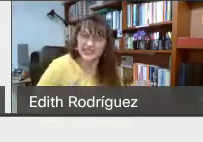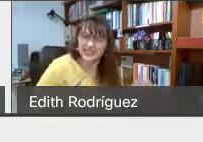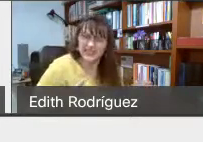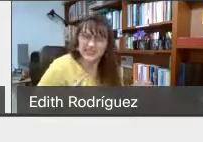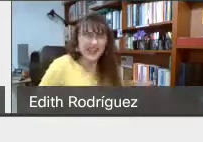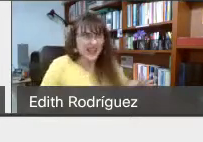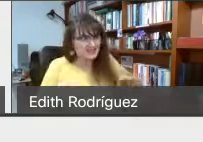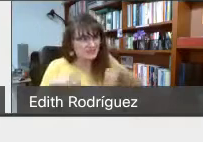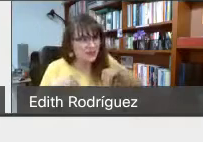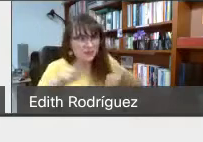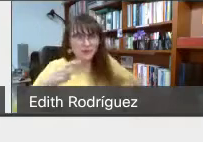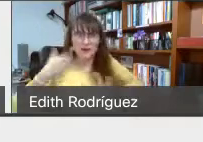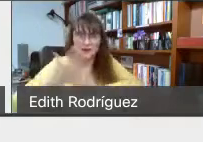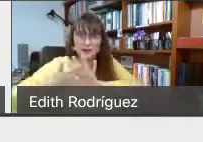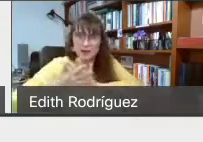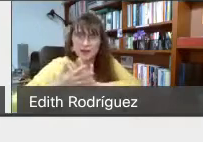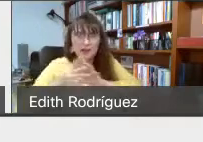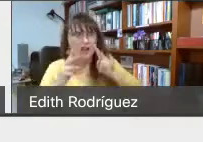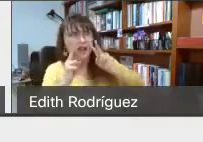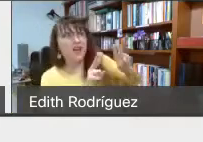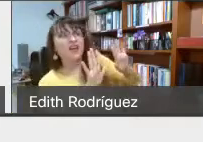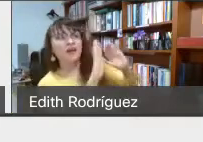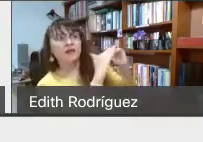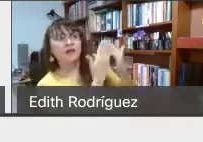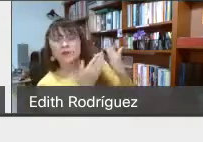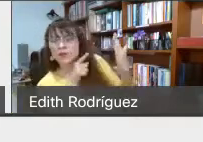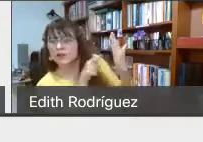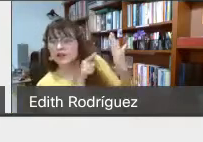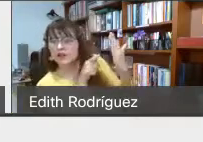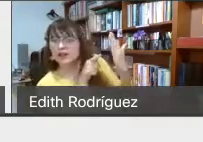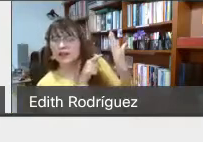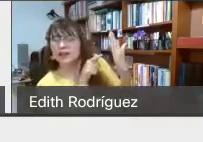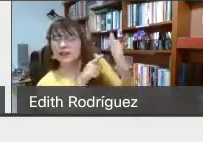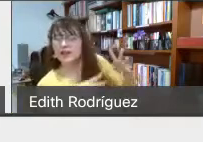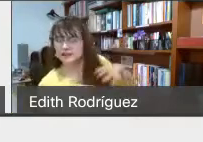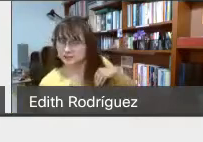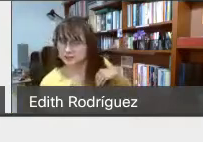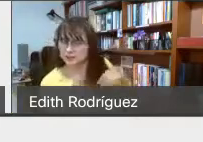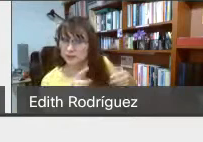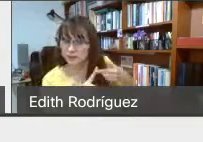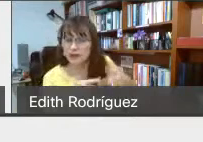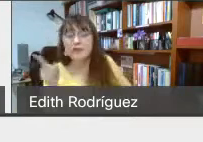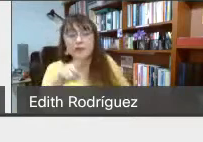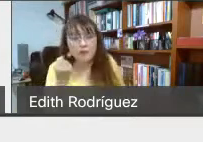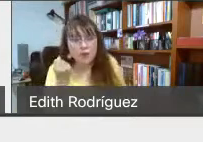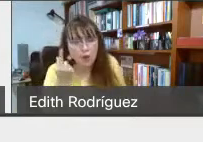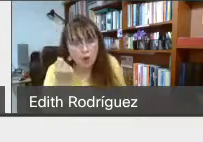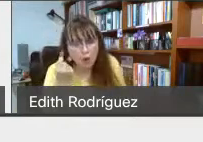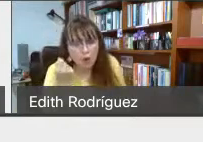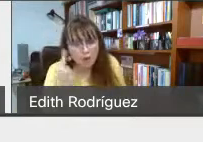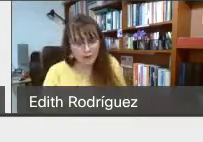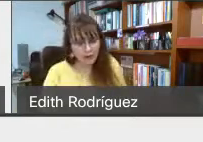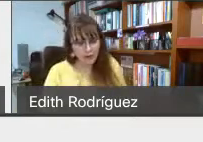conocerse como personas sordas, ser lo que sienten, aceptar la lengua de señas, conocer el